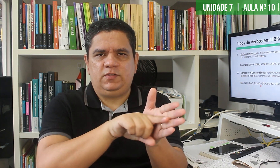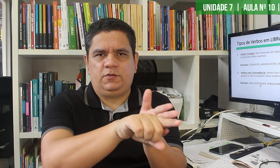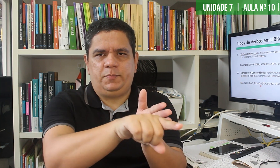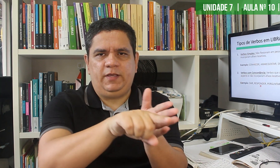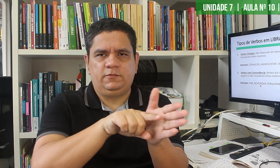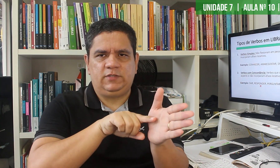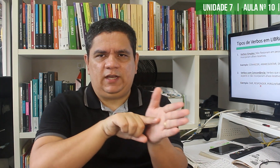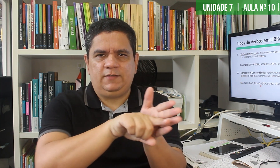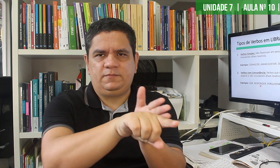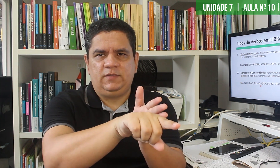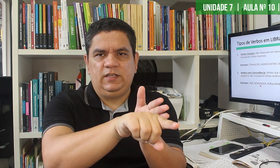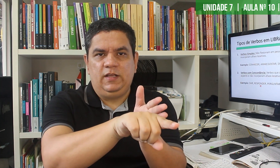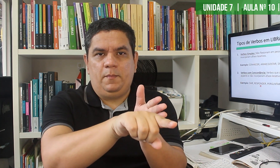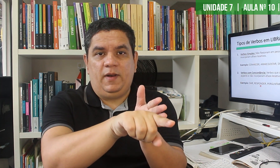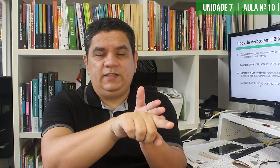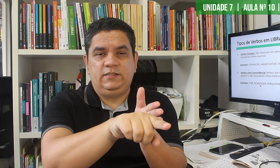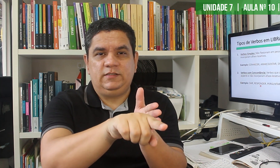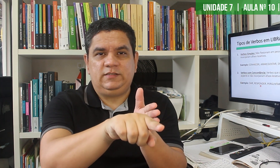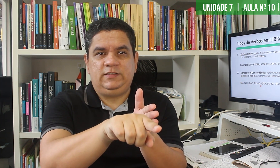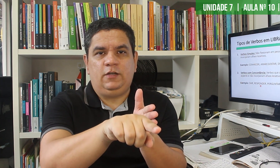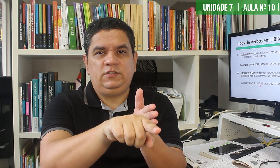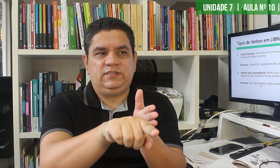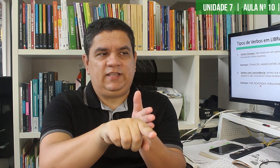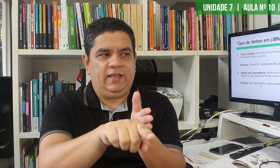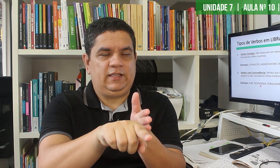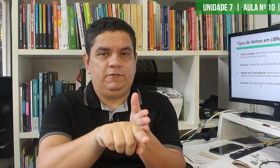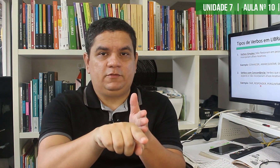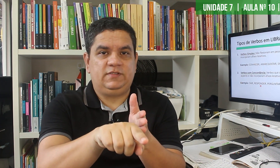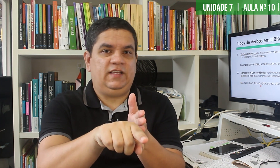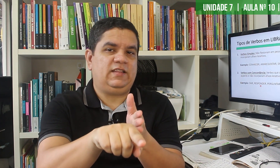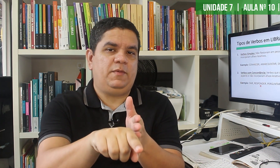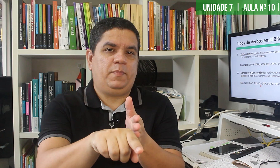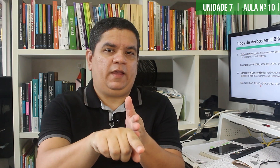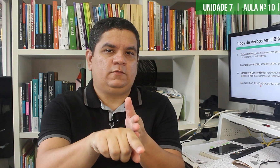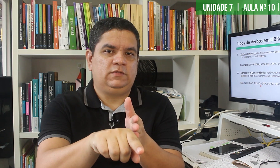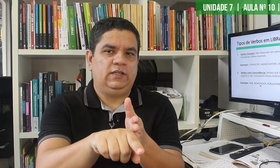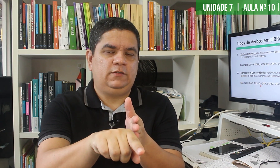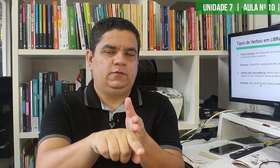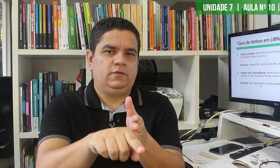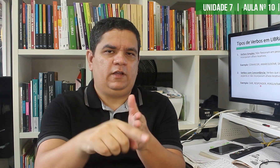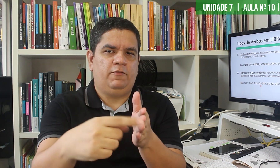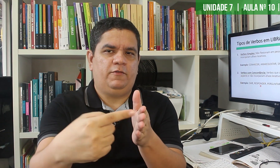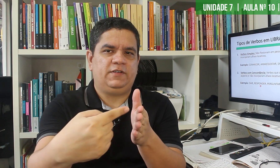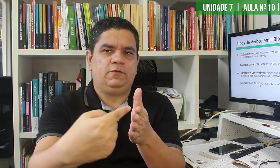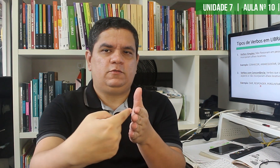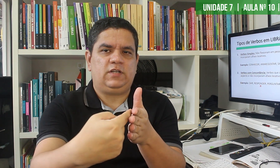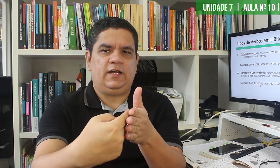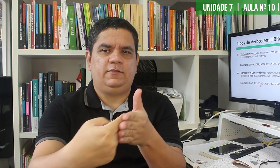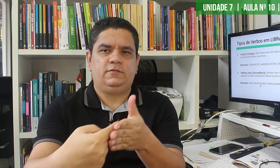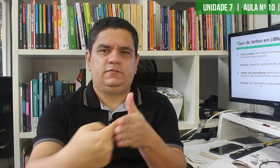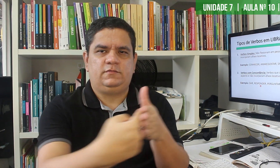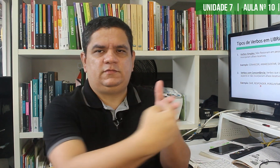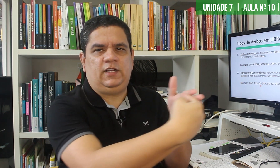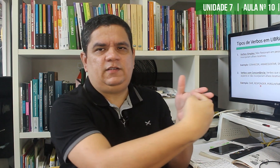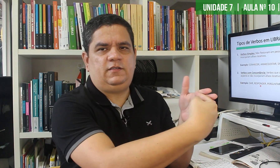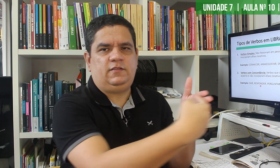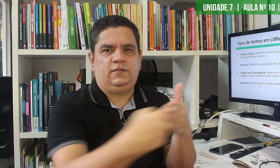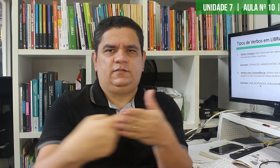sinal de perguntar, mas se eu disser que você está me perguntando, eu vou fazer o contrário, tá?